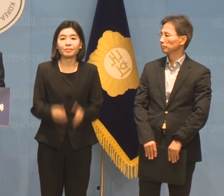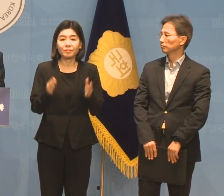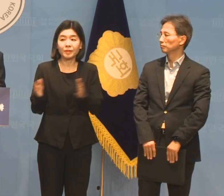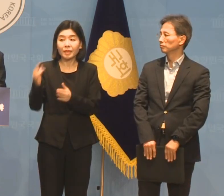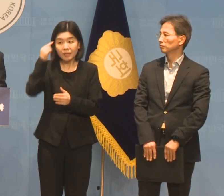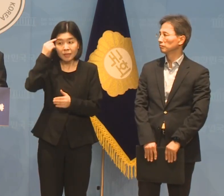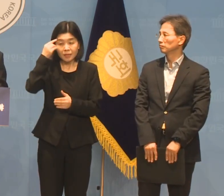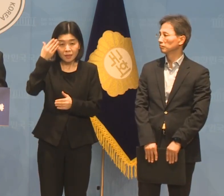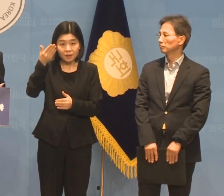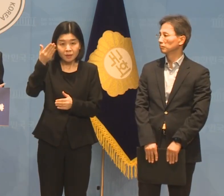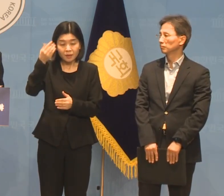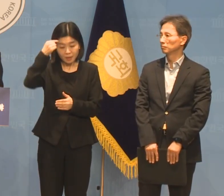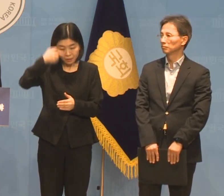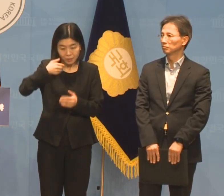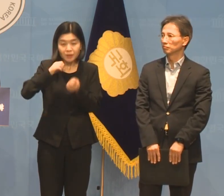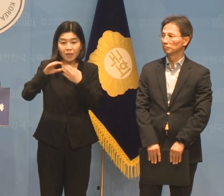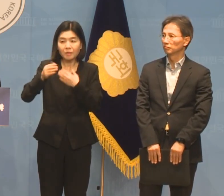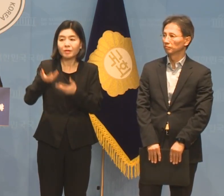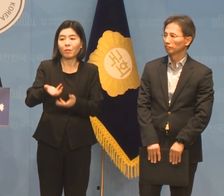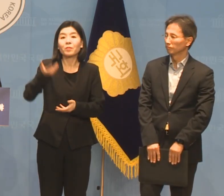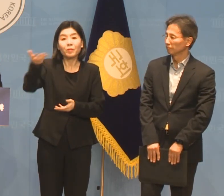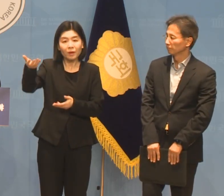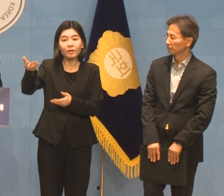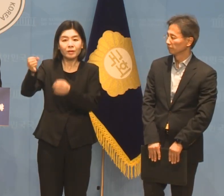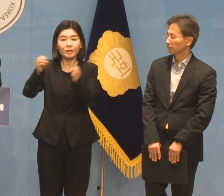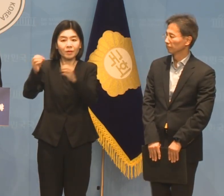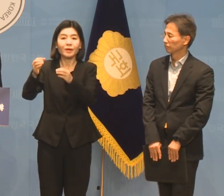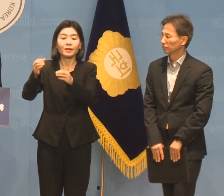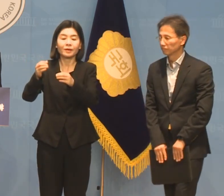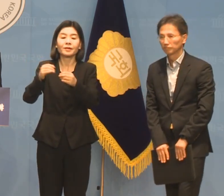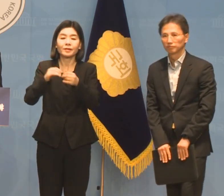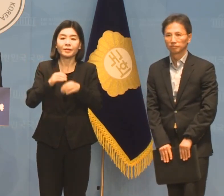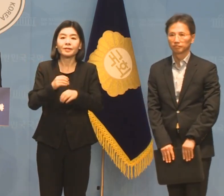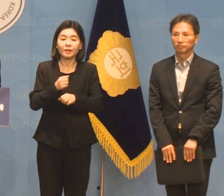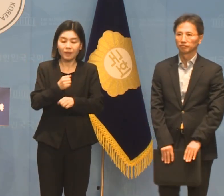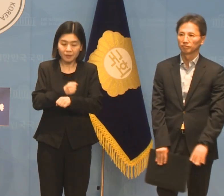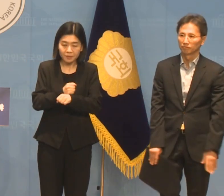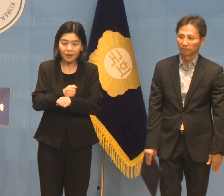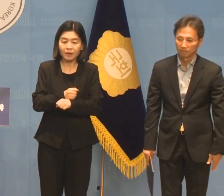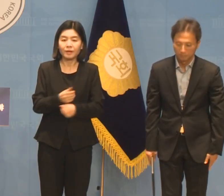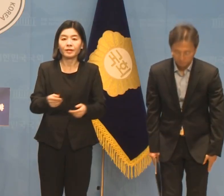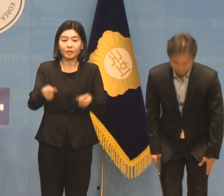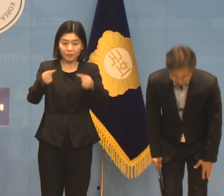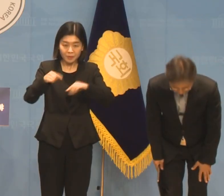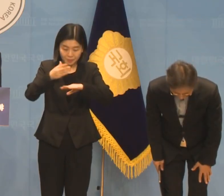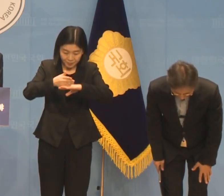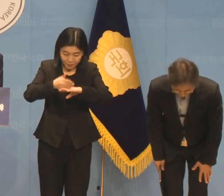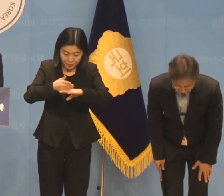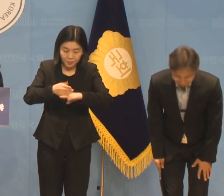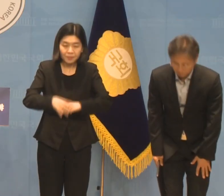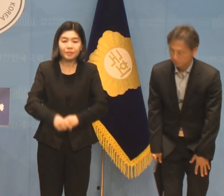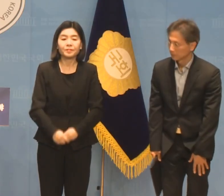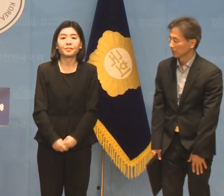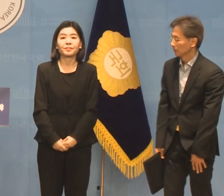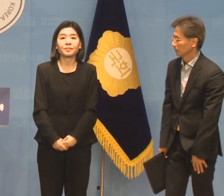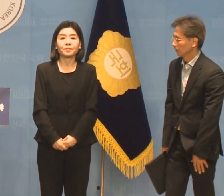질의응답은 밖에서 받도록 하겠습니다. 아침 일찍 함께해 주신 언론 여러분께 감사드립니다. 고맙습니다.